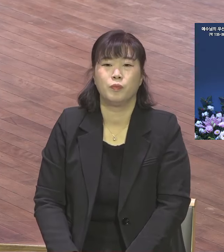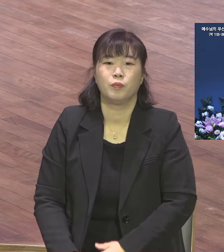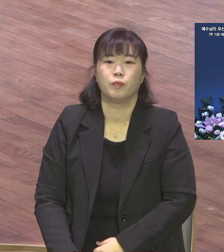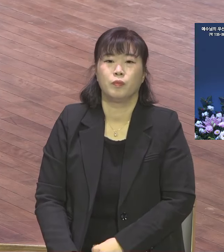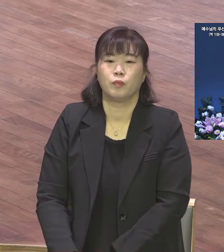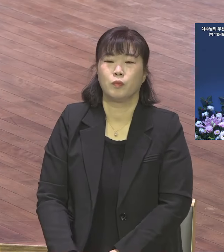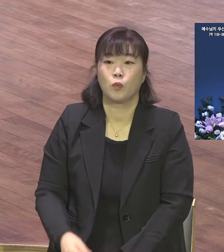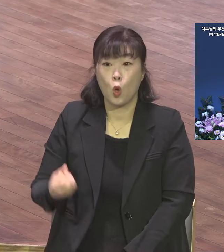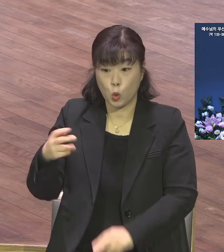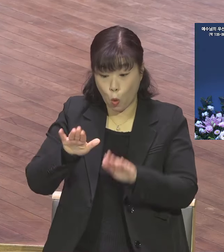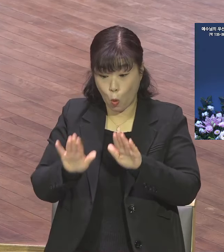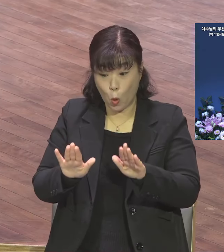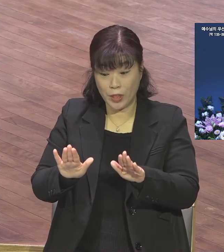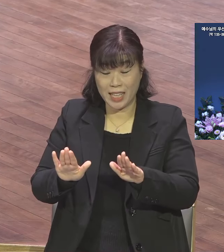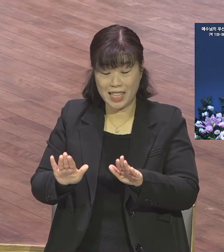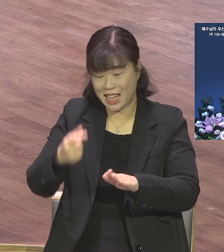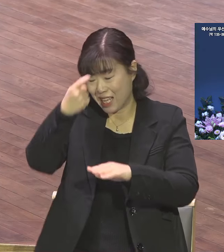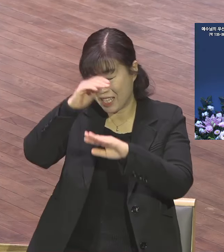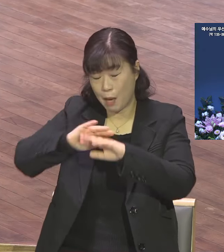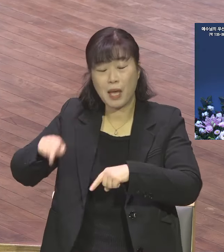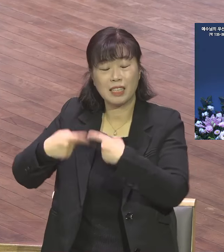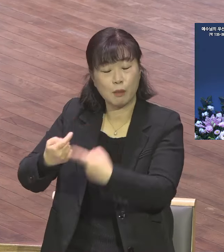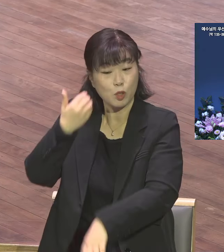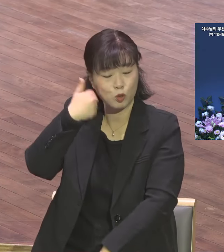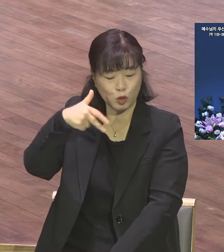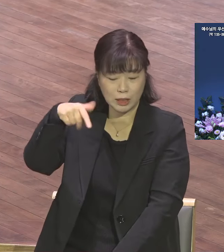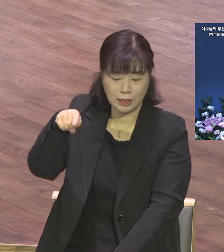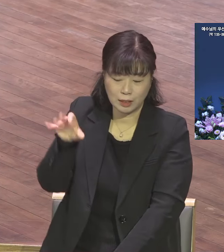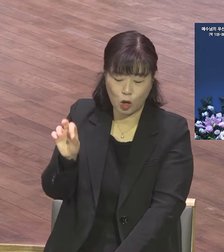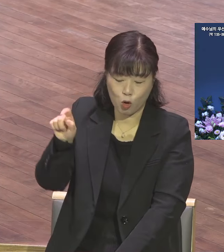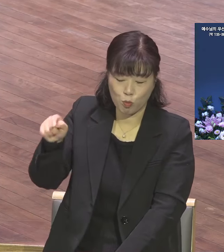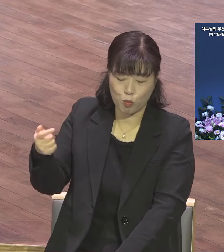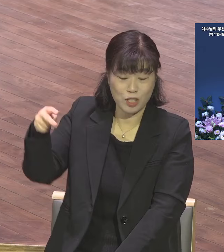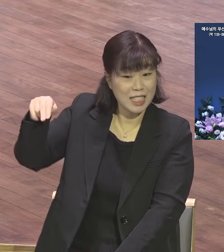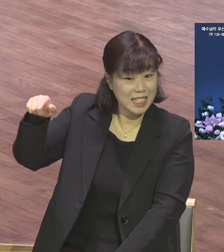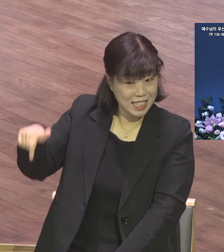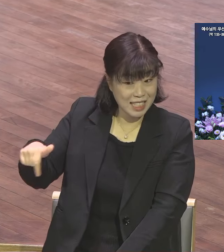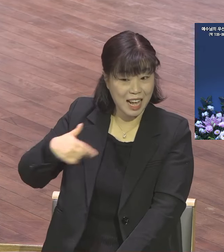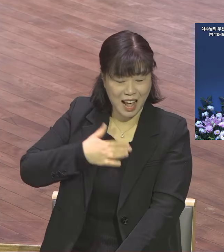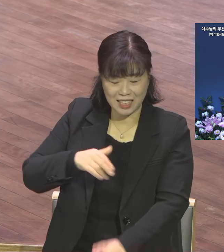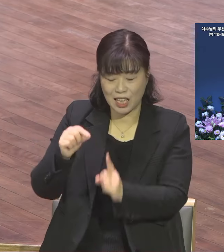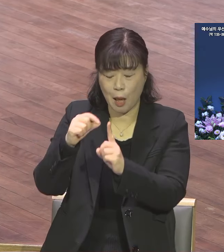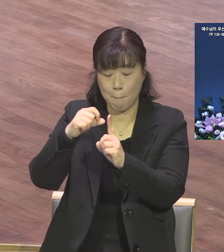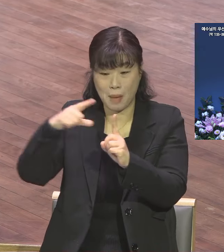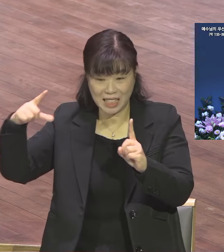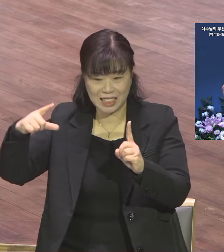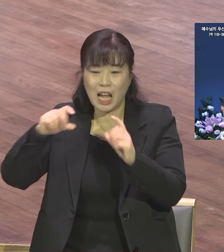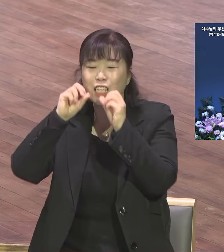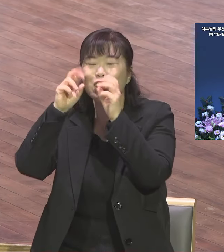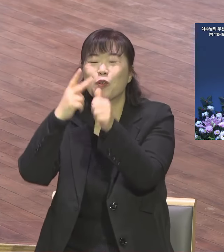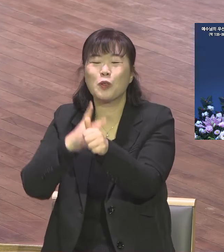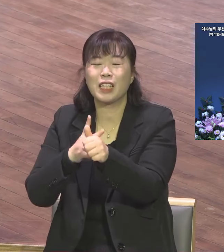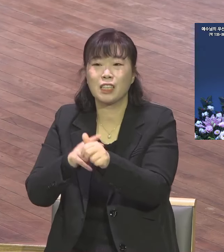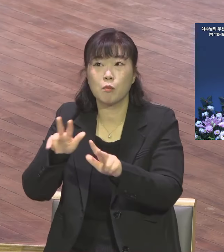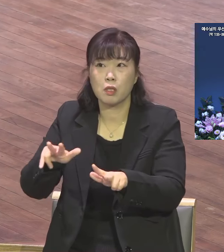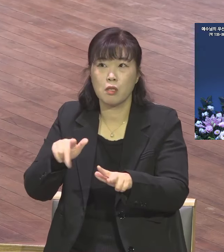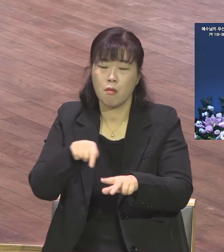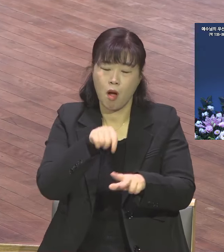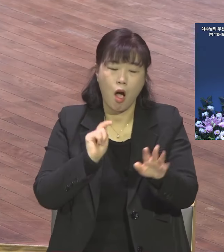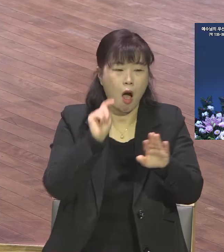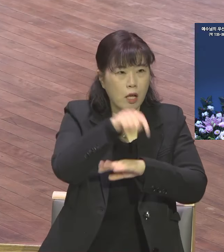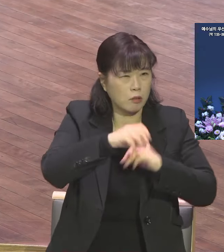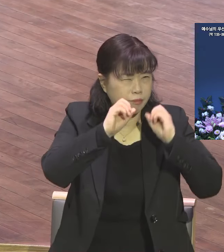우리 예원교회가 여러분이 섬기는 교회가 담임 목사를 비롯해서 우리 파키스탄 선교사님들이 지구를 돌고 있다는 사실을